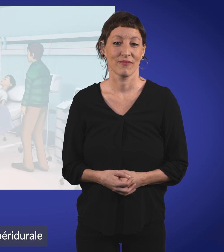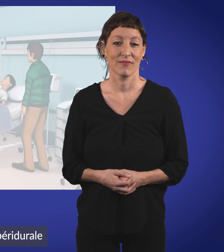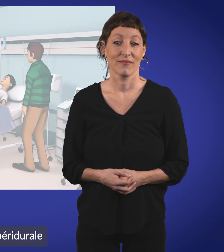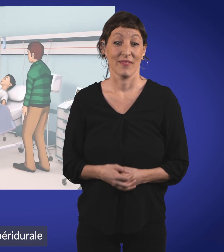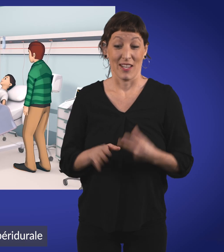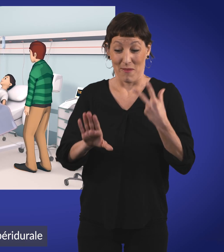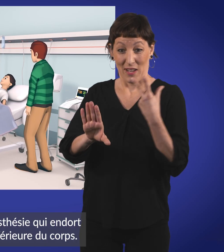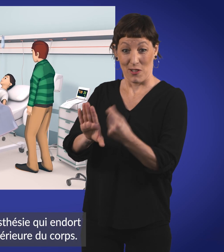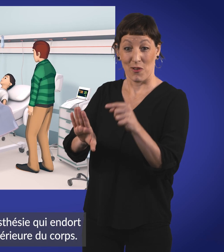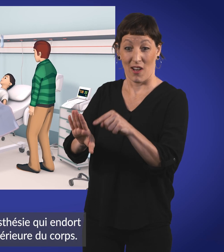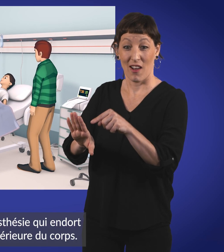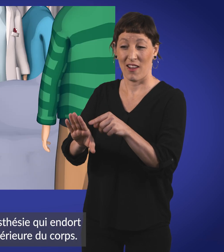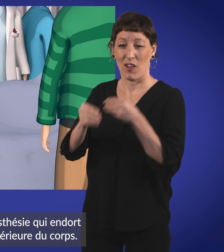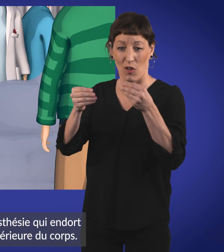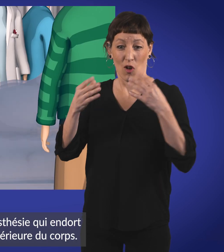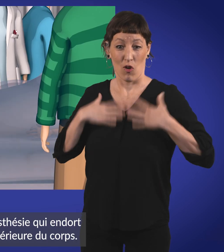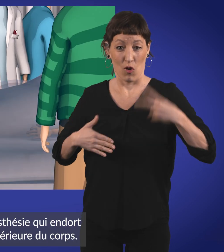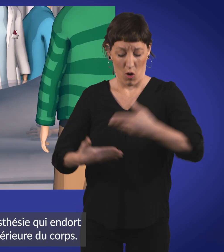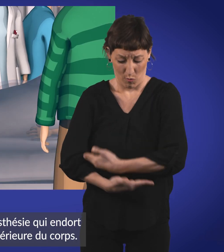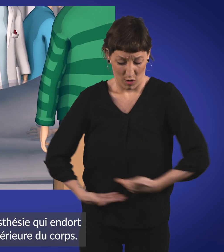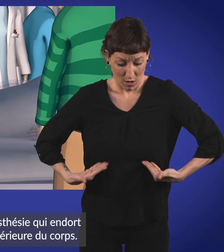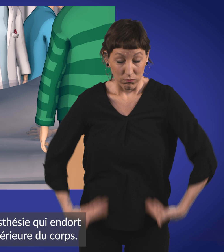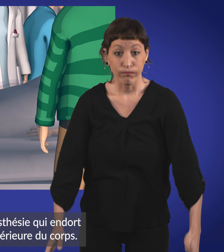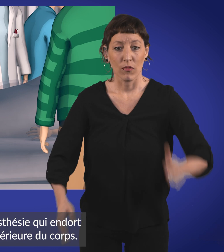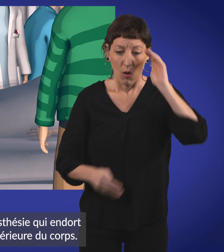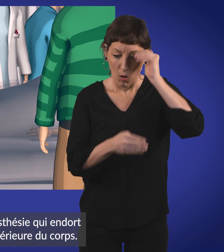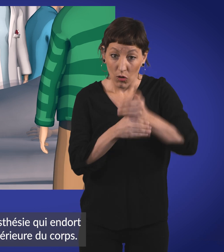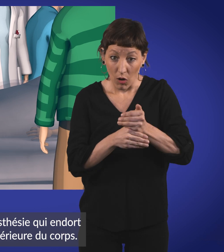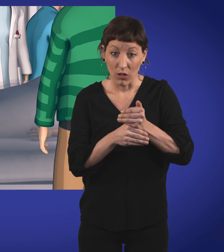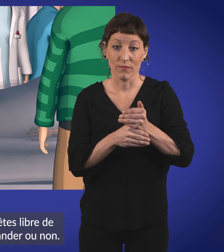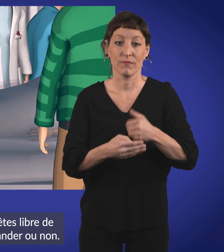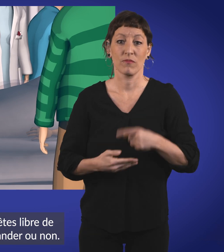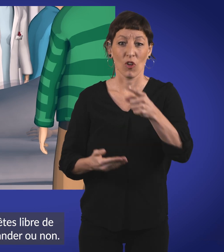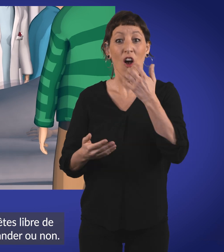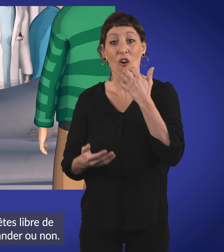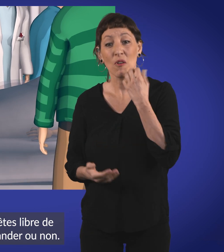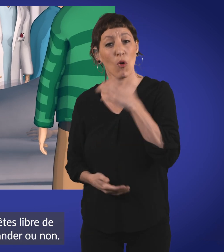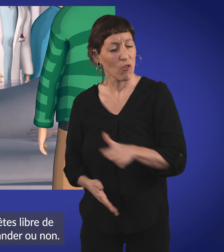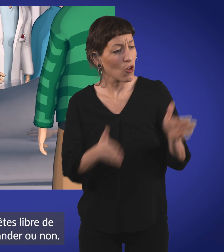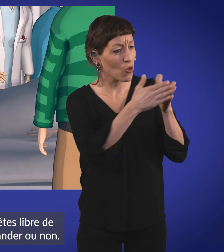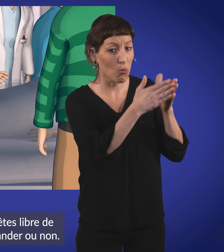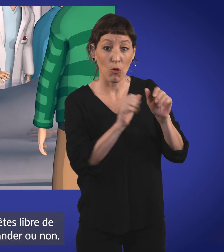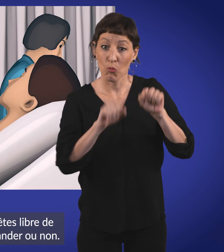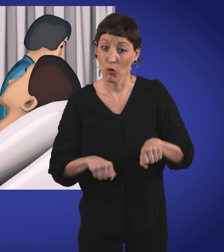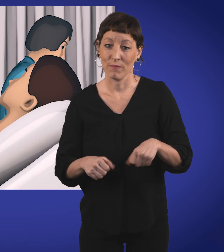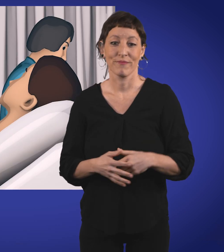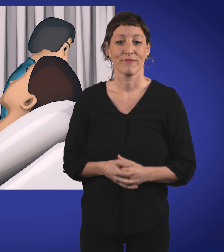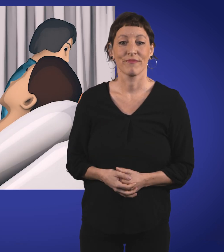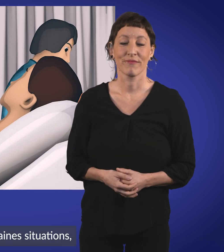La péridurale est une anesthésie qui endort la partie inférieure du corps. Vous êtes libre de la demander ou